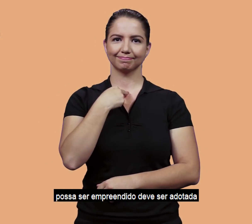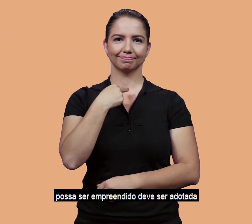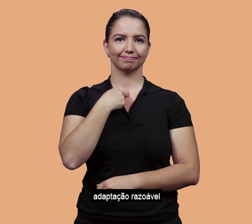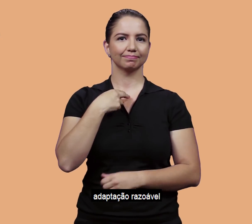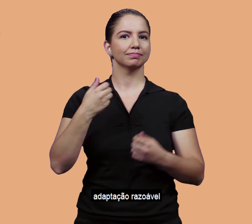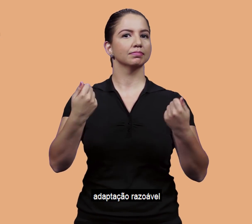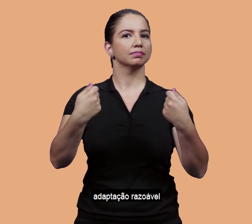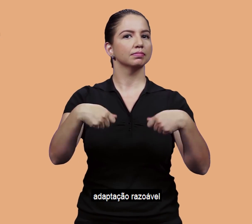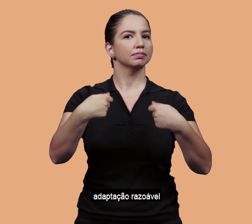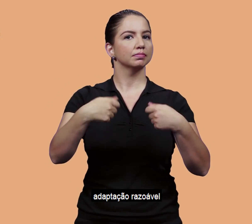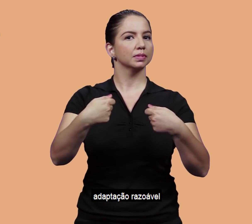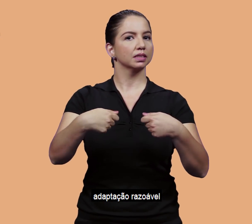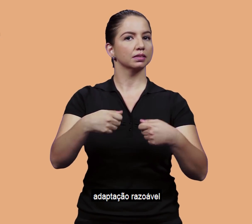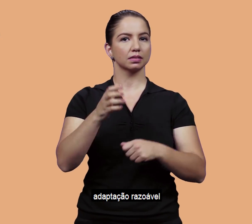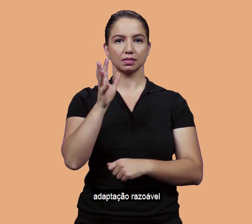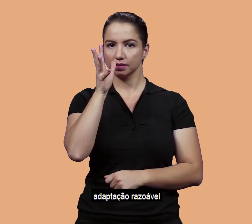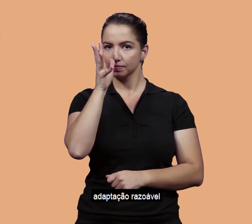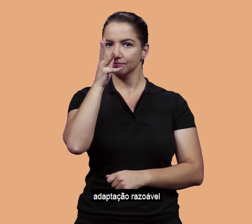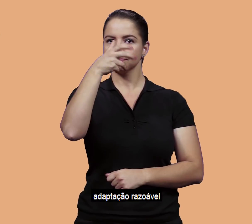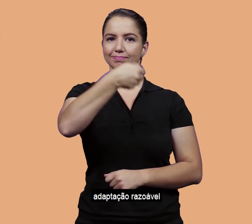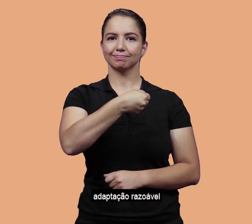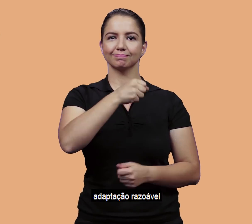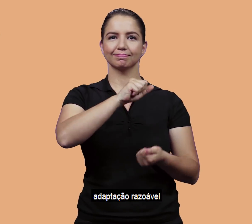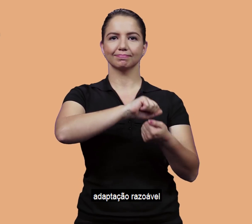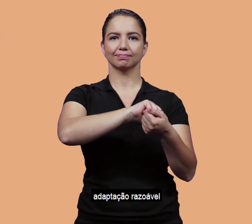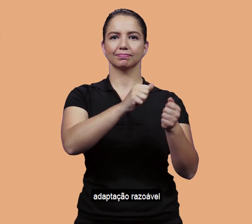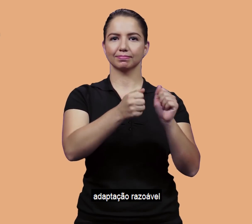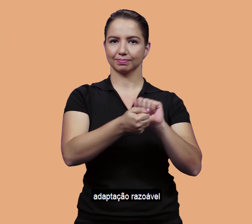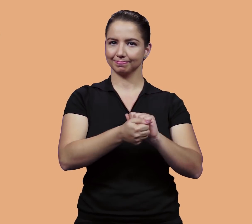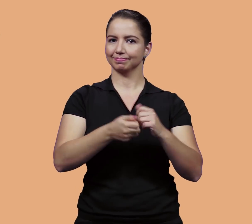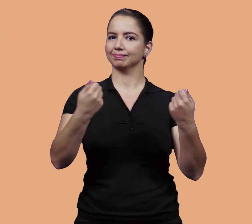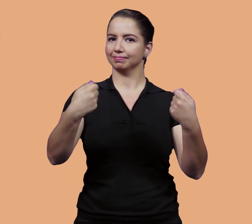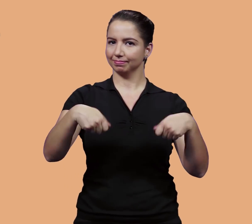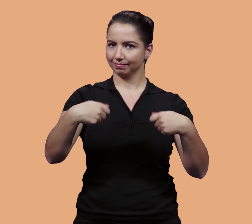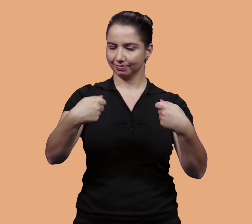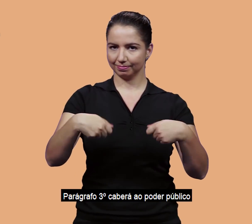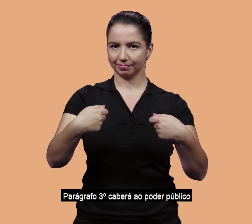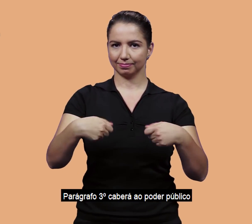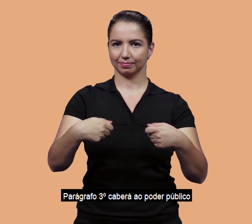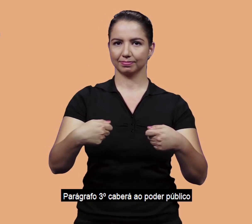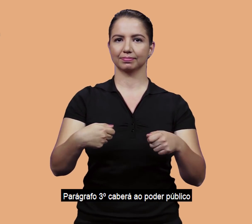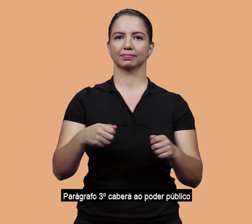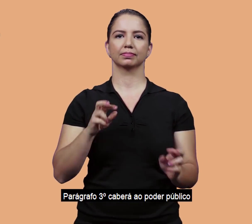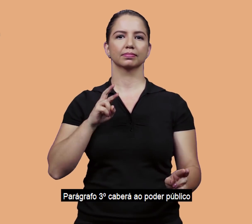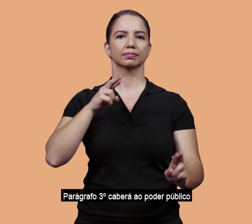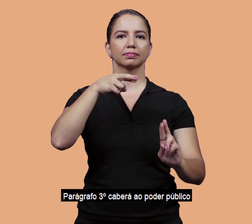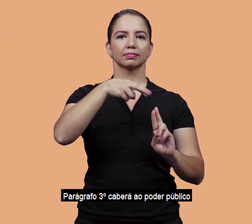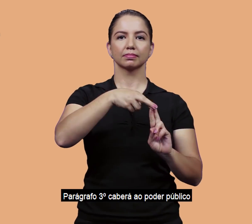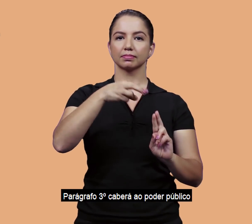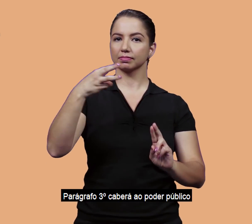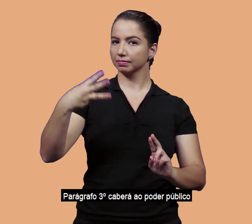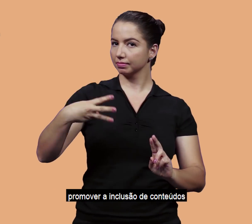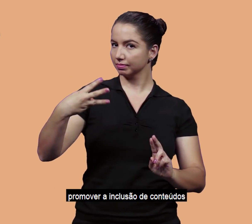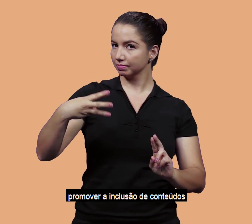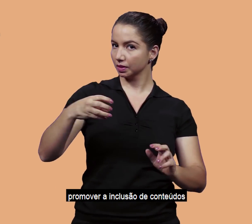deve ser adotada adaptação razoável parágrafo 3º caberá ao poder público